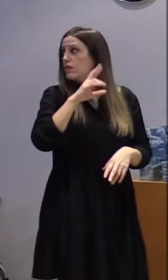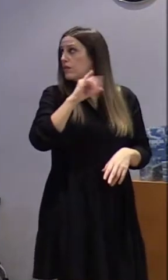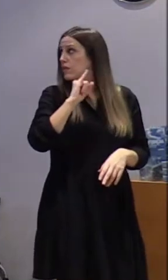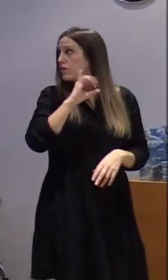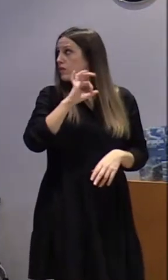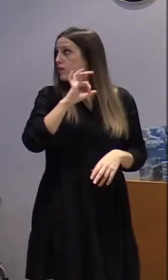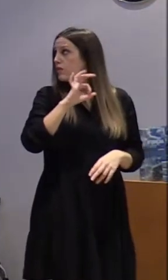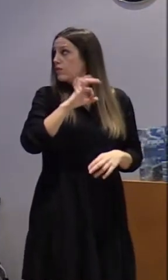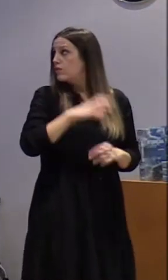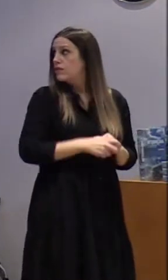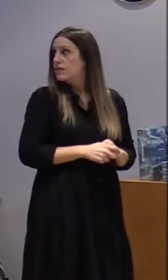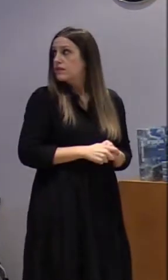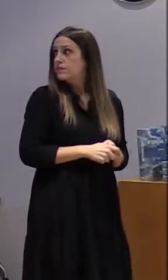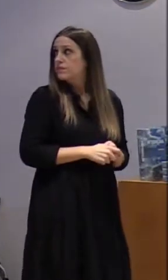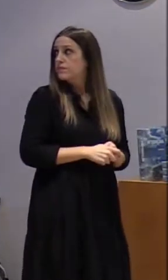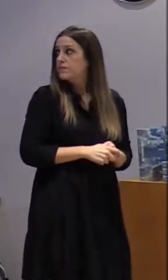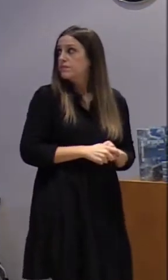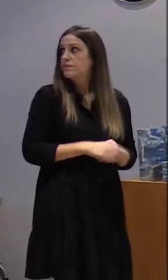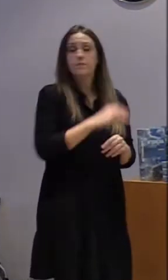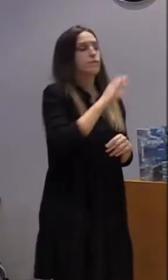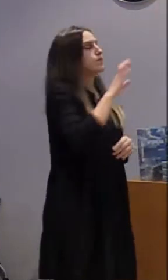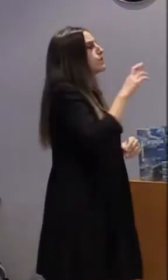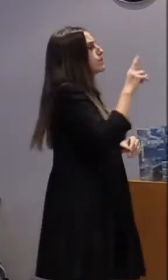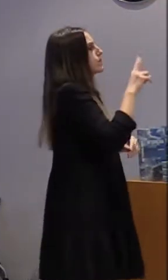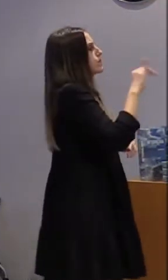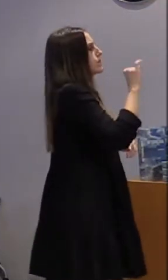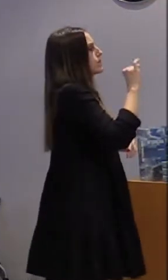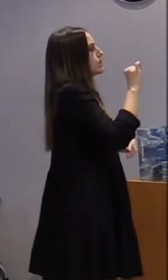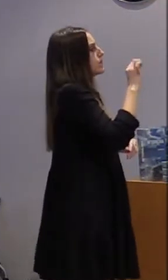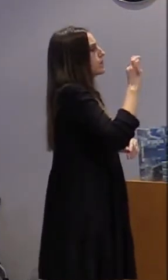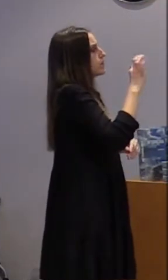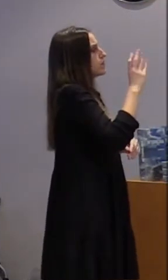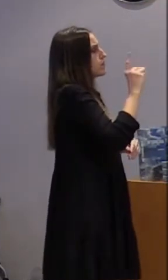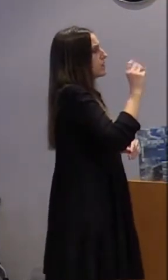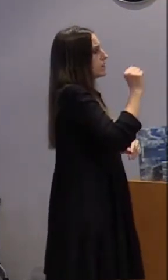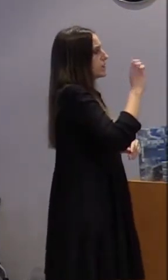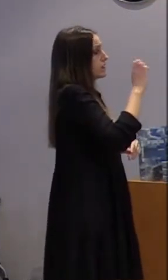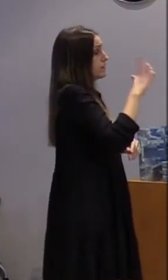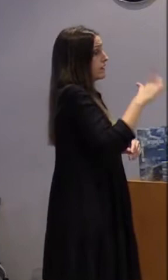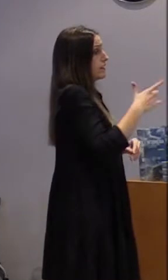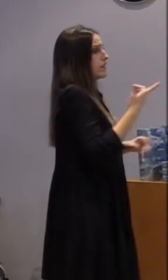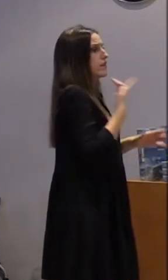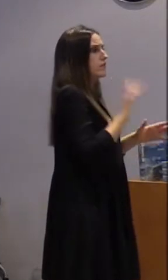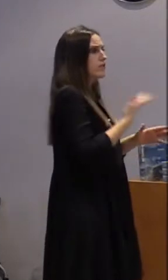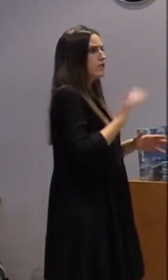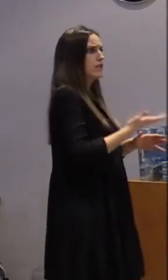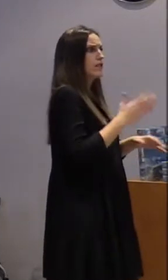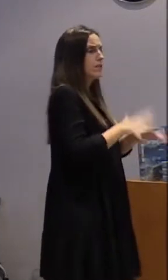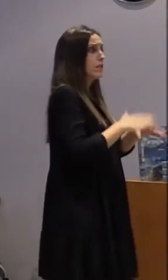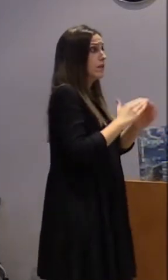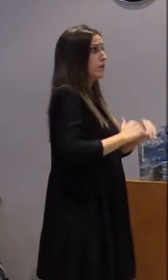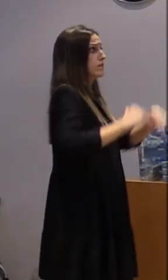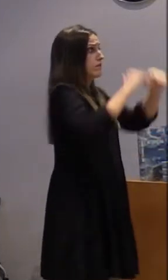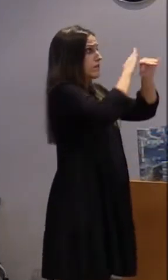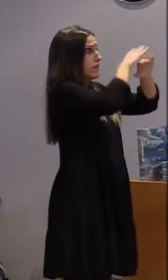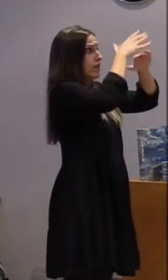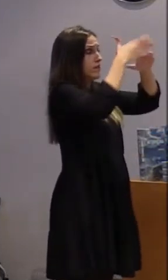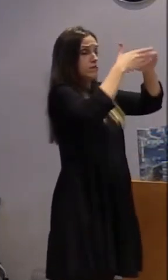la importancia que Ruiz Dael daba a esa parte superior del paisaje, que es la